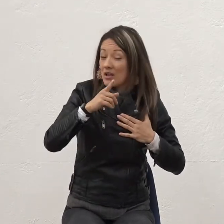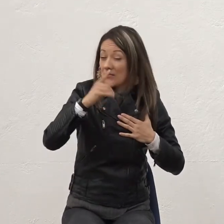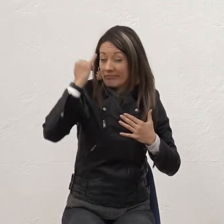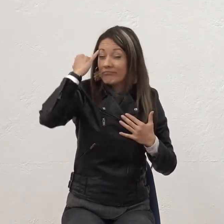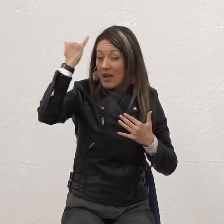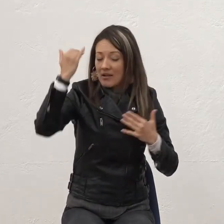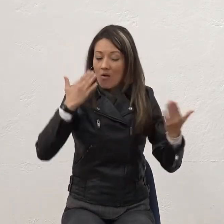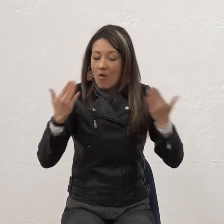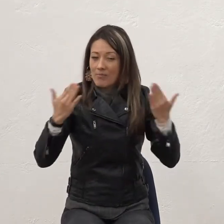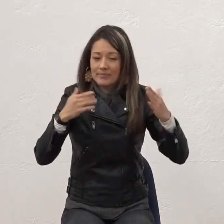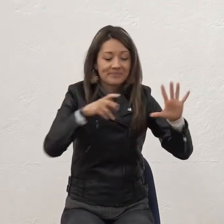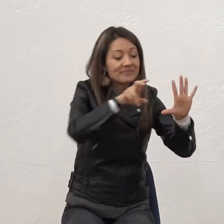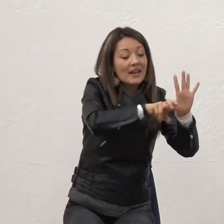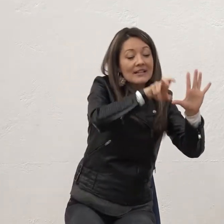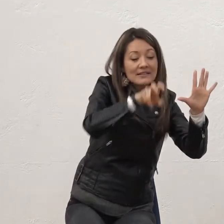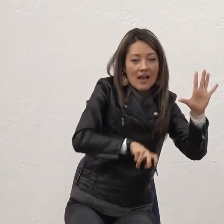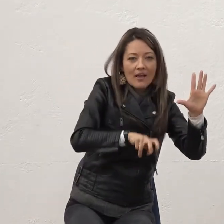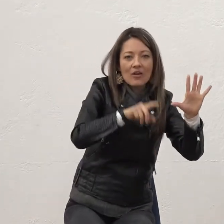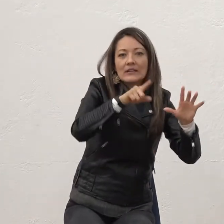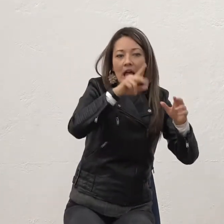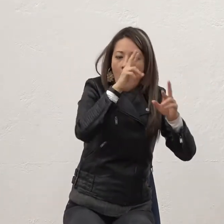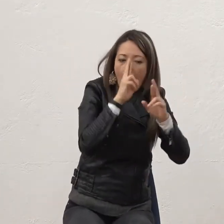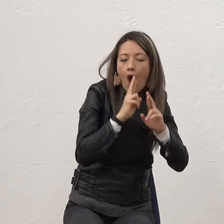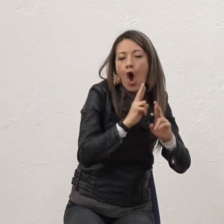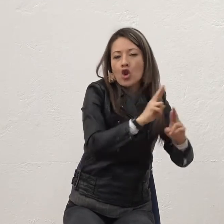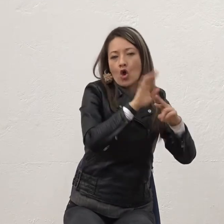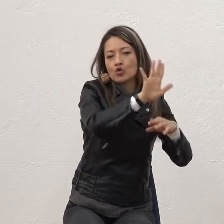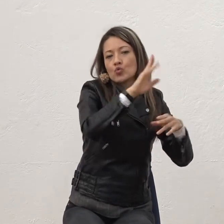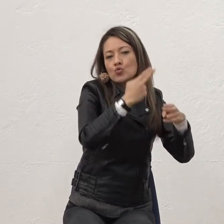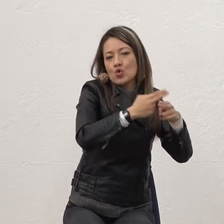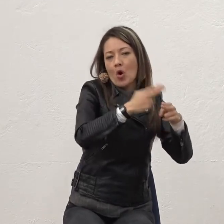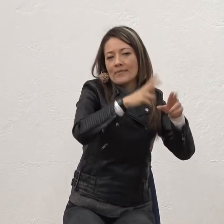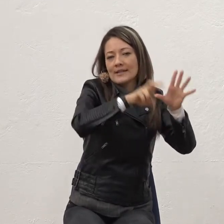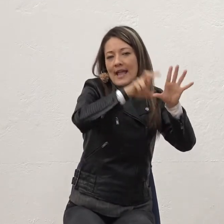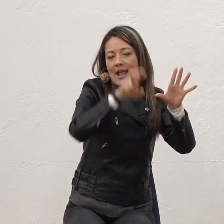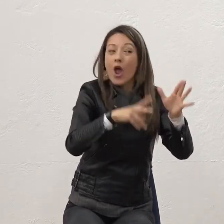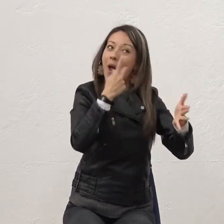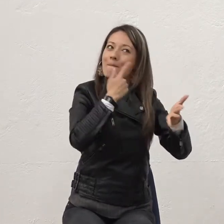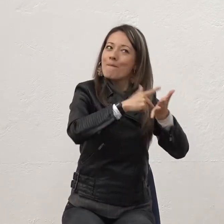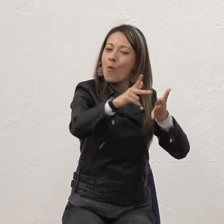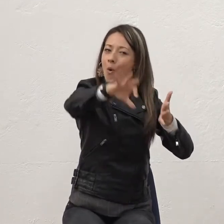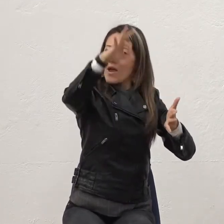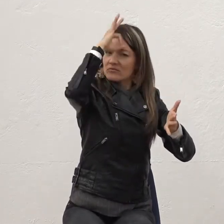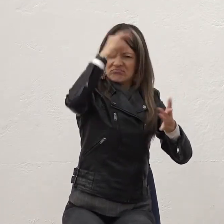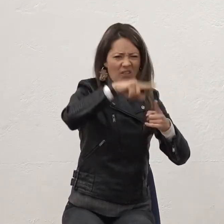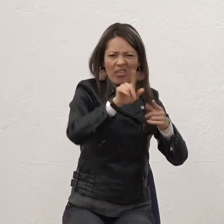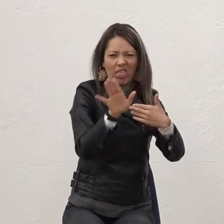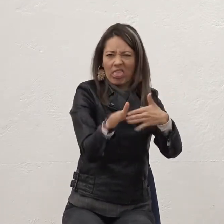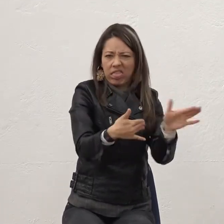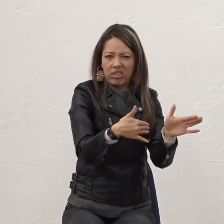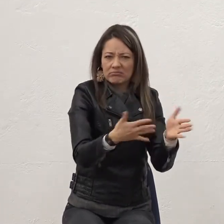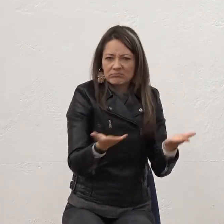Zaqueo debía de darle honor al nombre que sus padres le dio. Para nada.